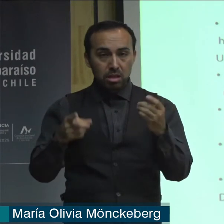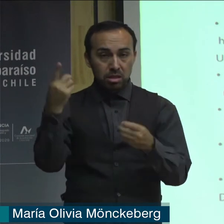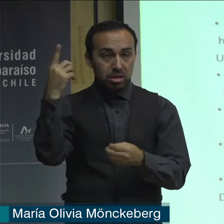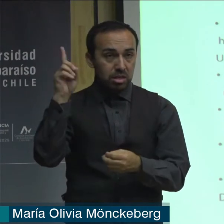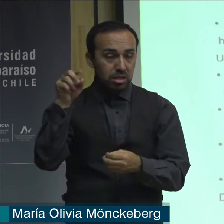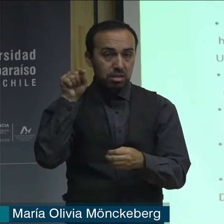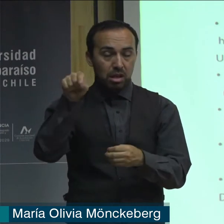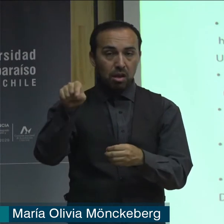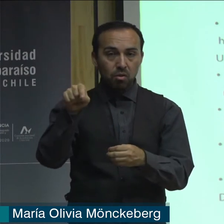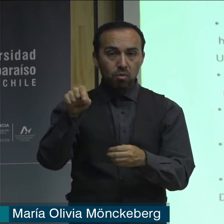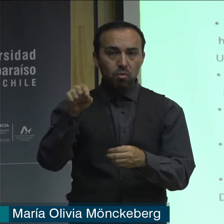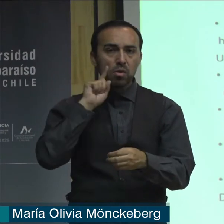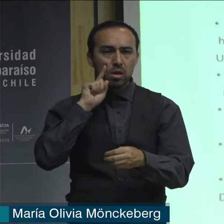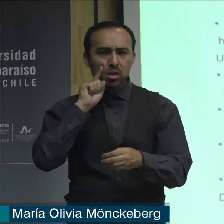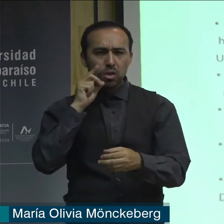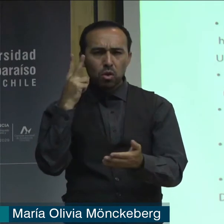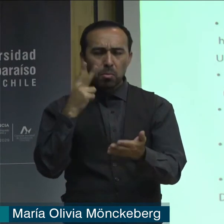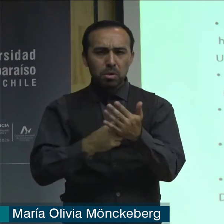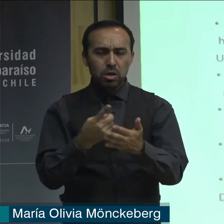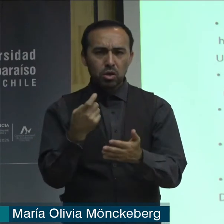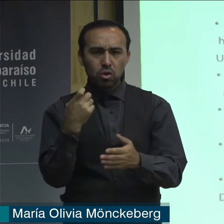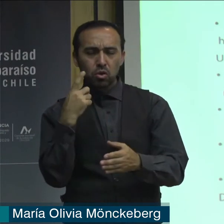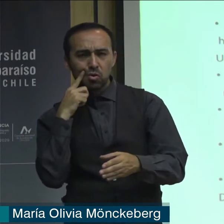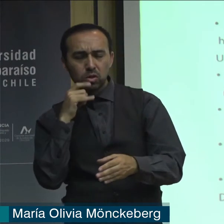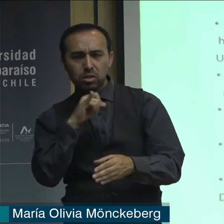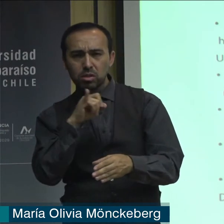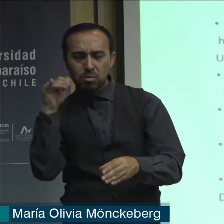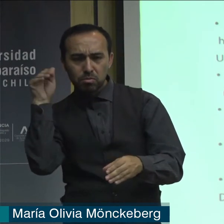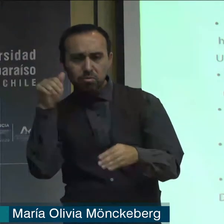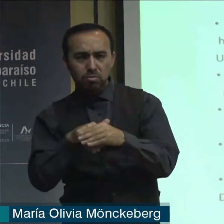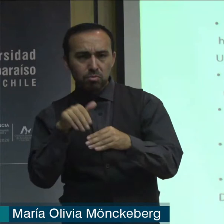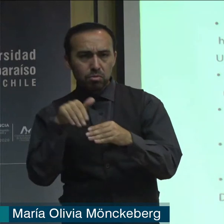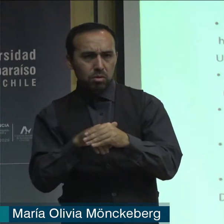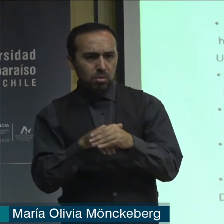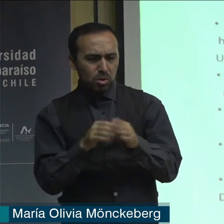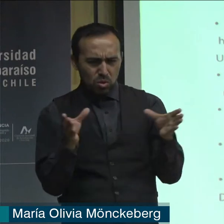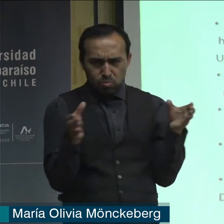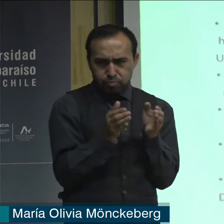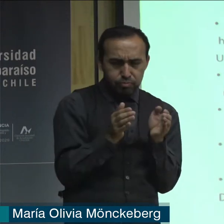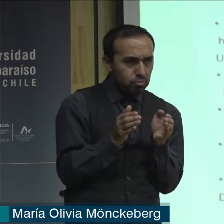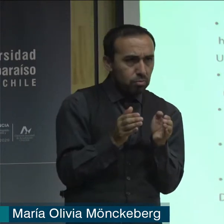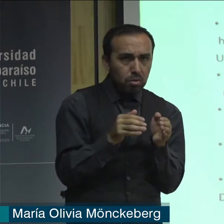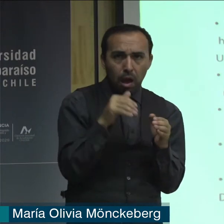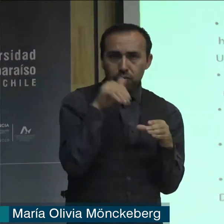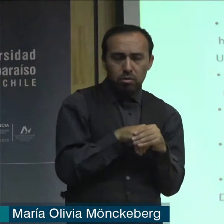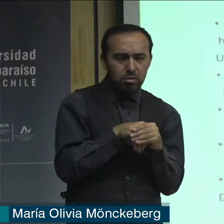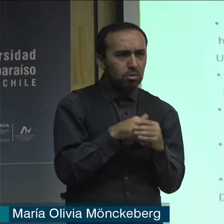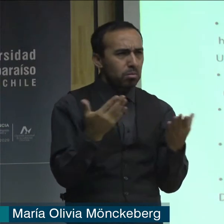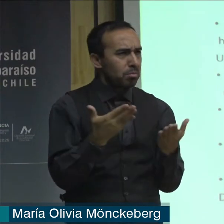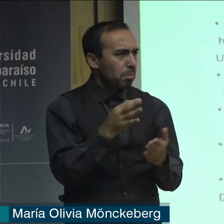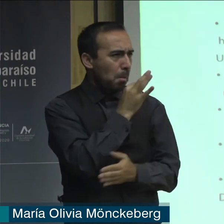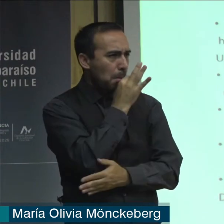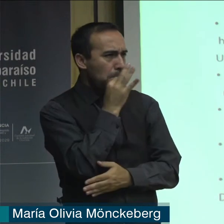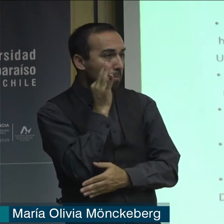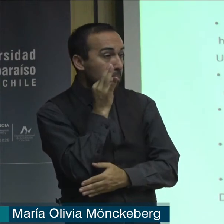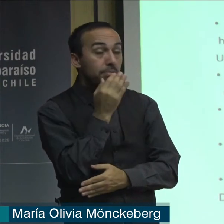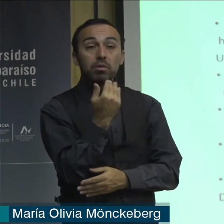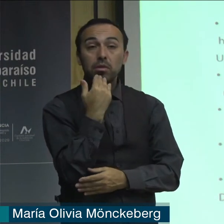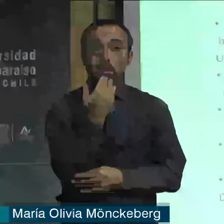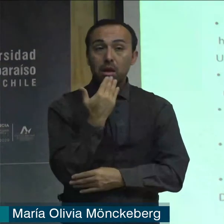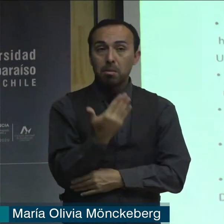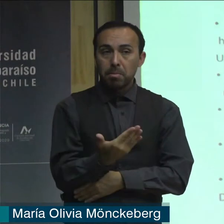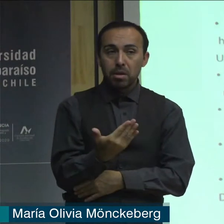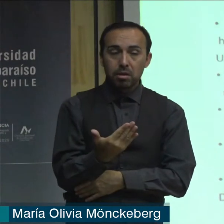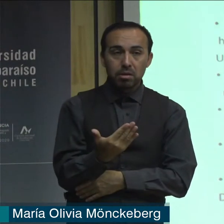después fue en 2012 cuando se votaba en el parlamento pero cerrado los bloques pero también también también un sentido